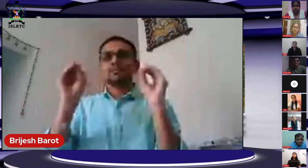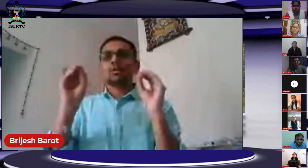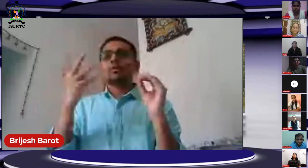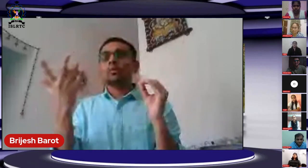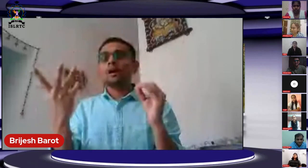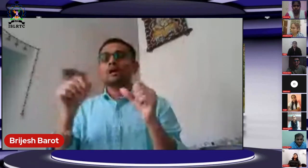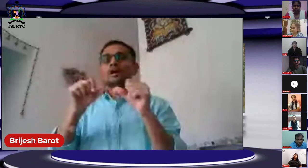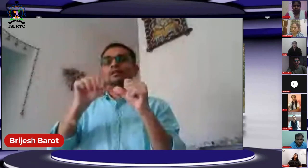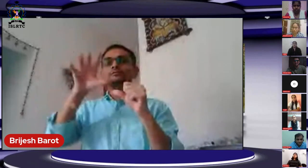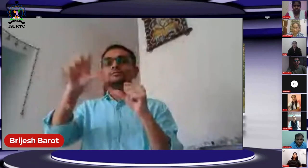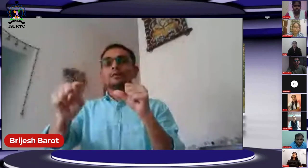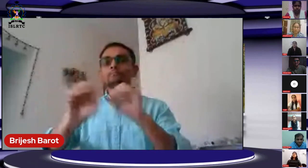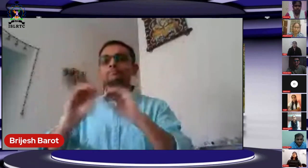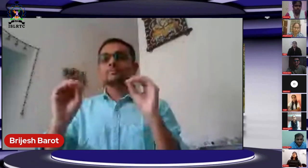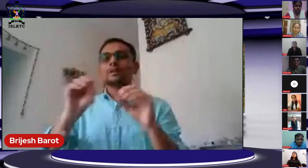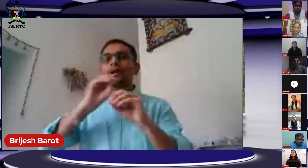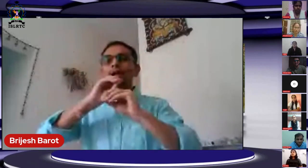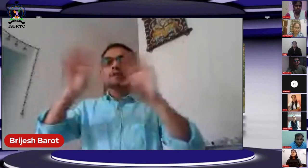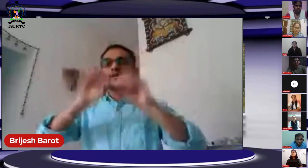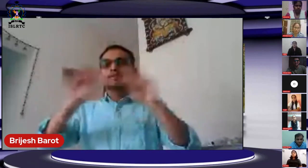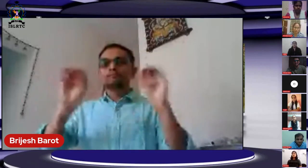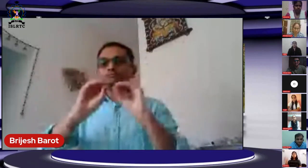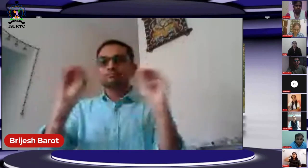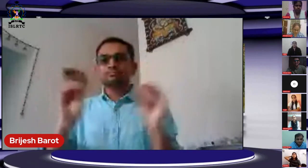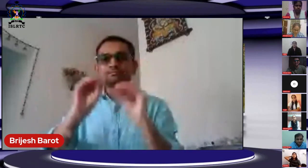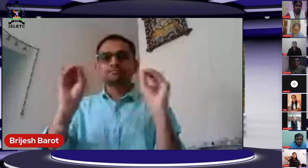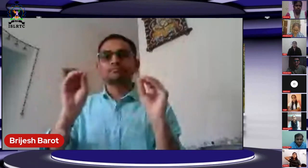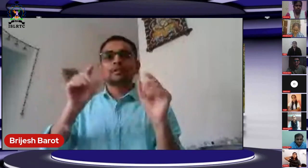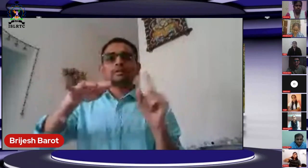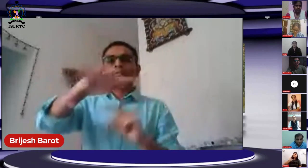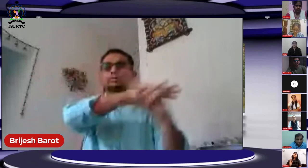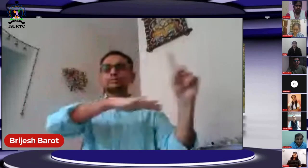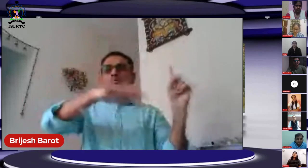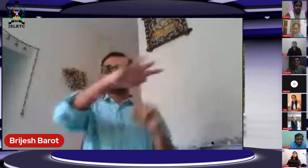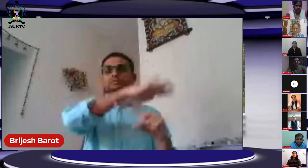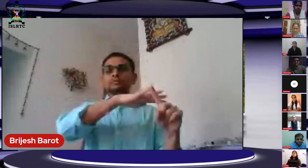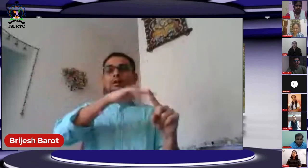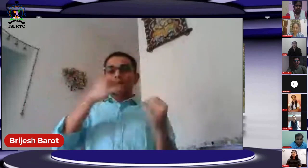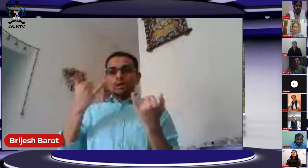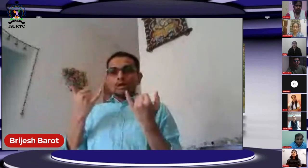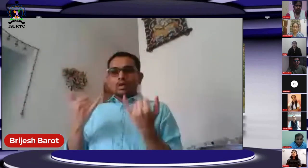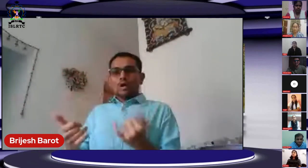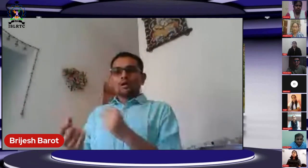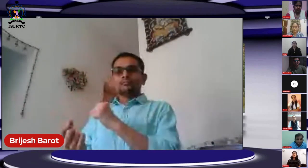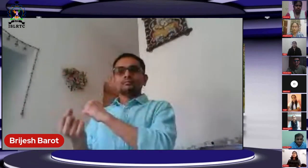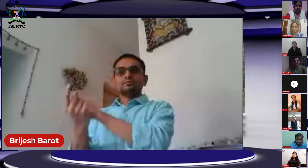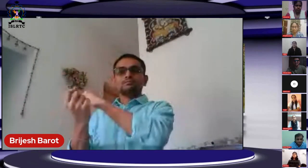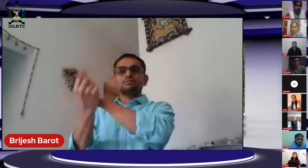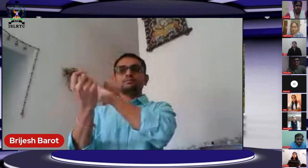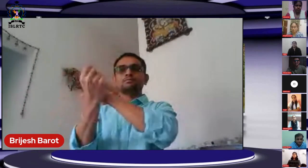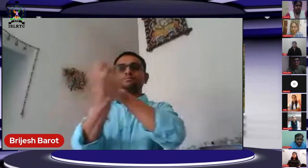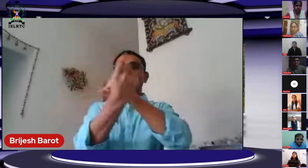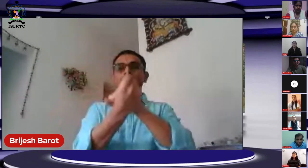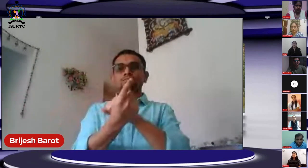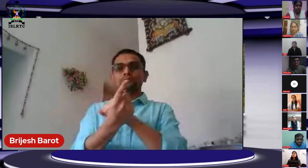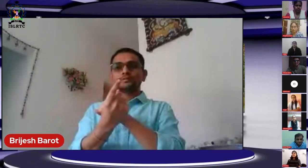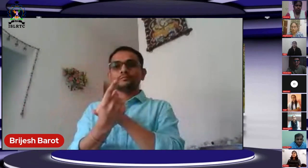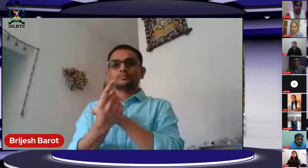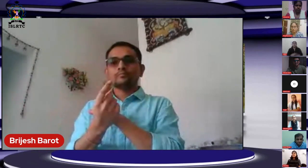इंटरनेशनल डे योगा डे जब से कम मना गया उसके लिए कोई एक्सेसिबिलिटी नहीं थी, कुछ भी नहीं था, किसी भी सोसाइटी में नहीं था। अभी जब धीरे